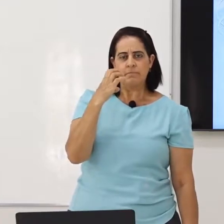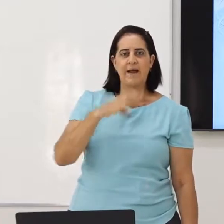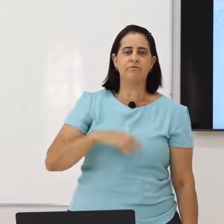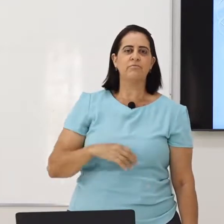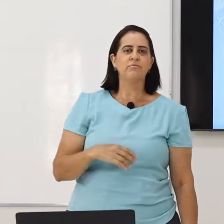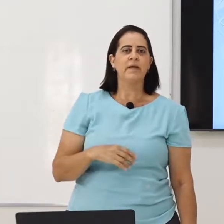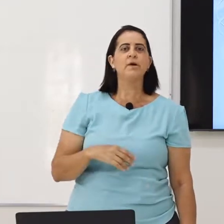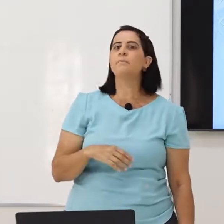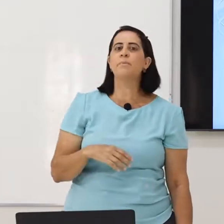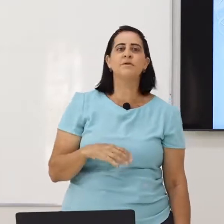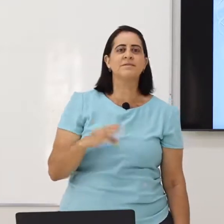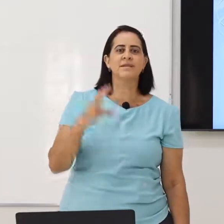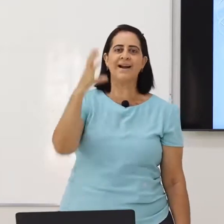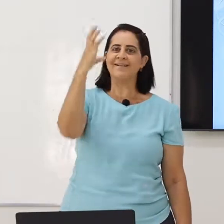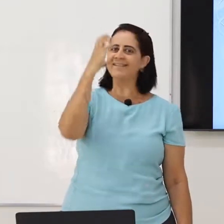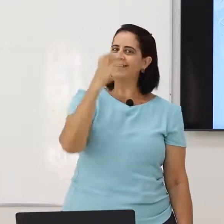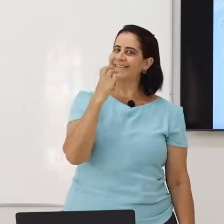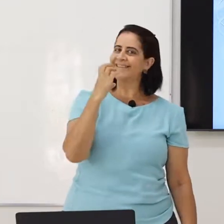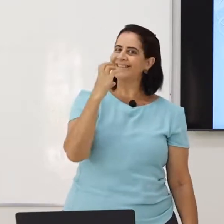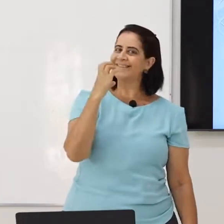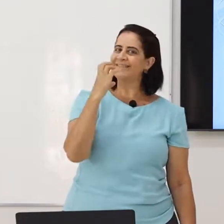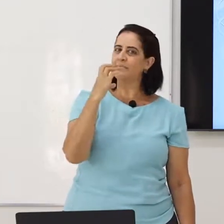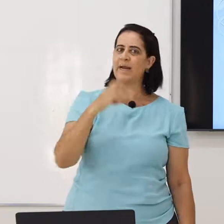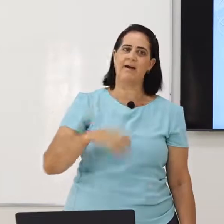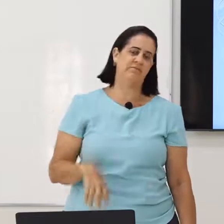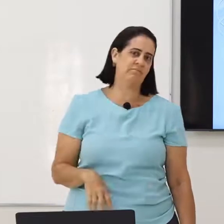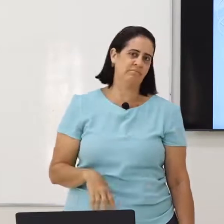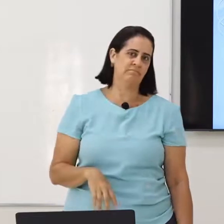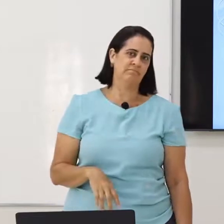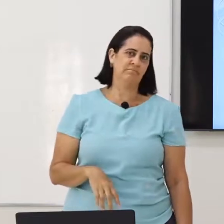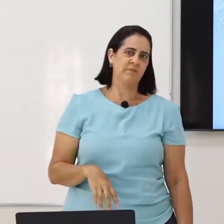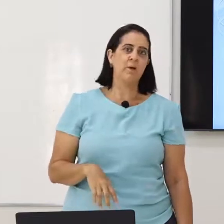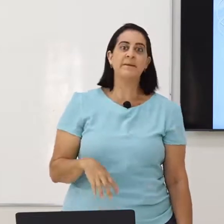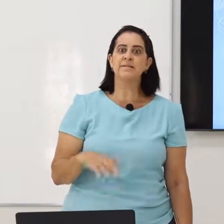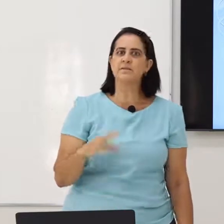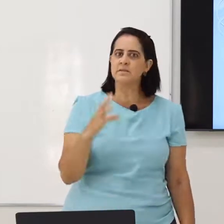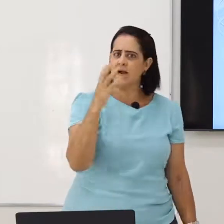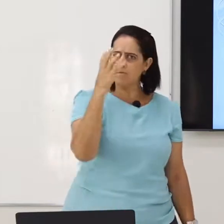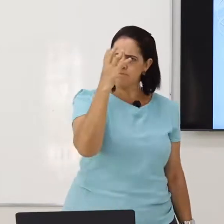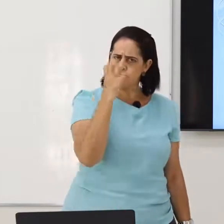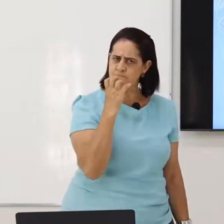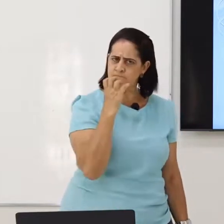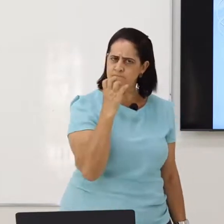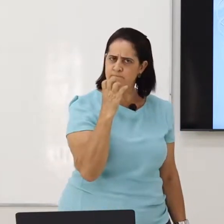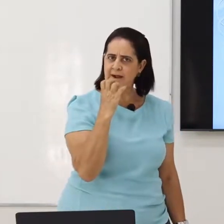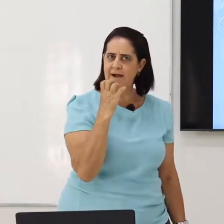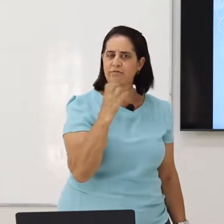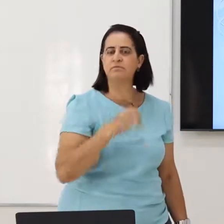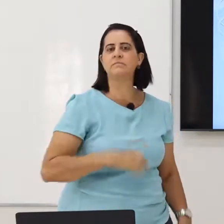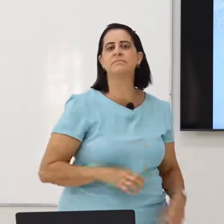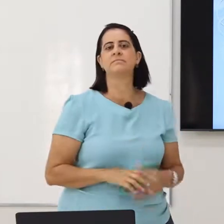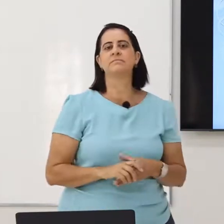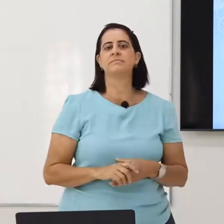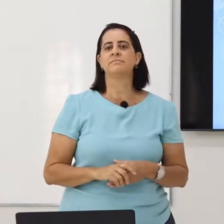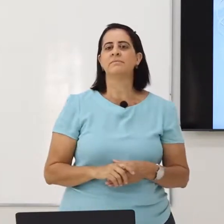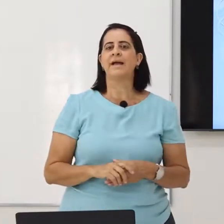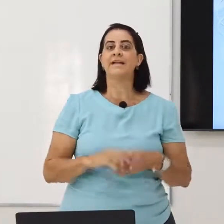Bravo. Eu não posso estar bravo. Eu preciso estar bravo. A